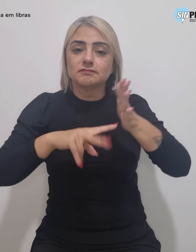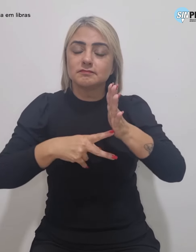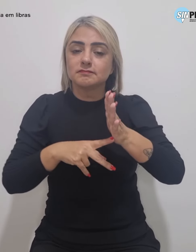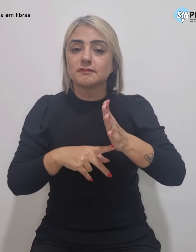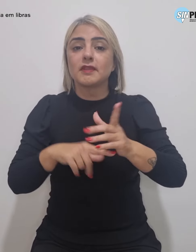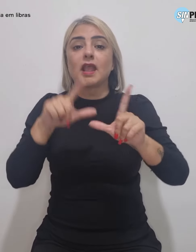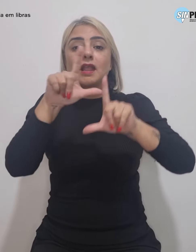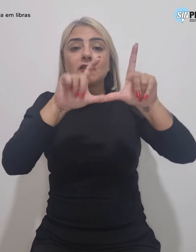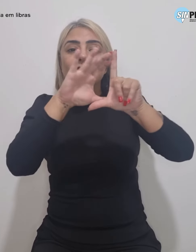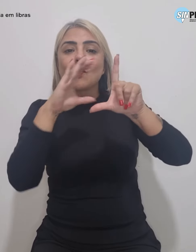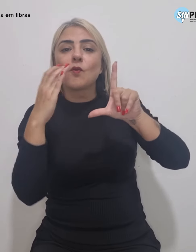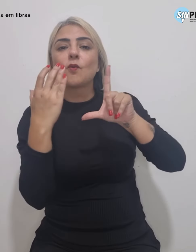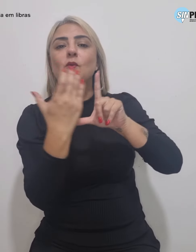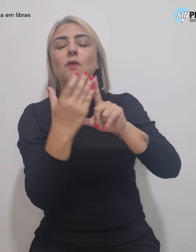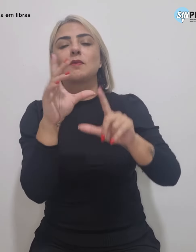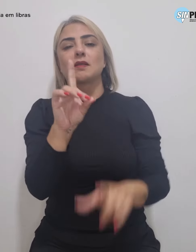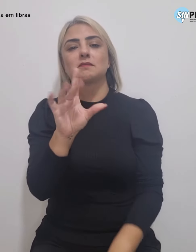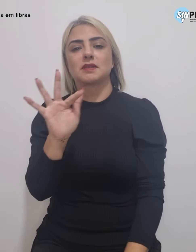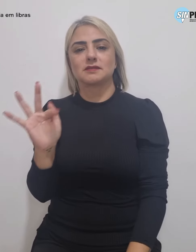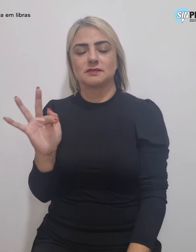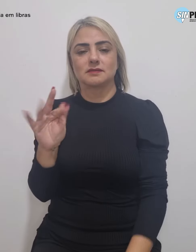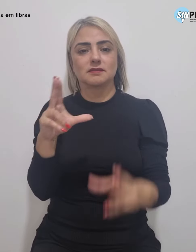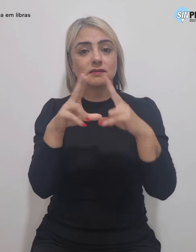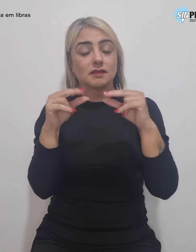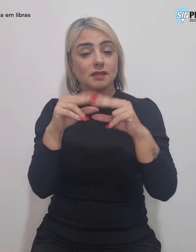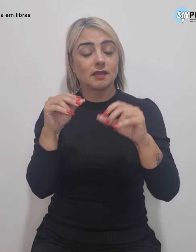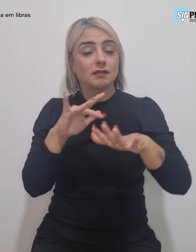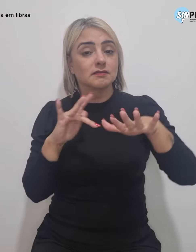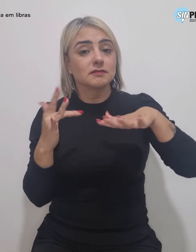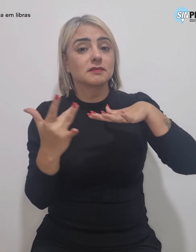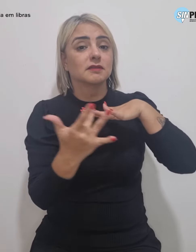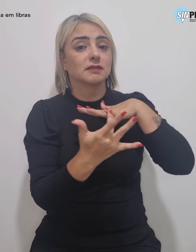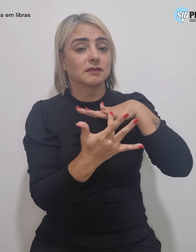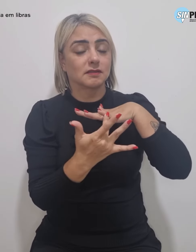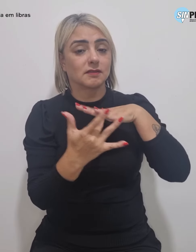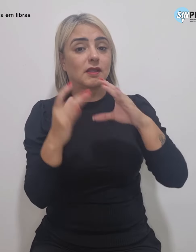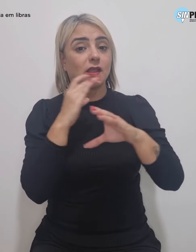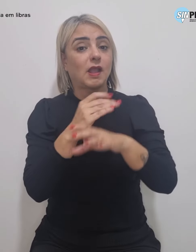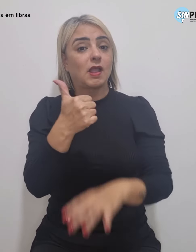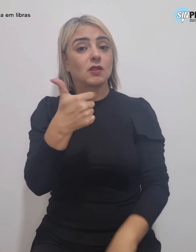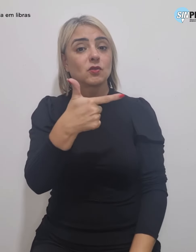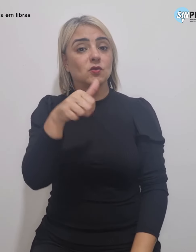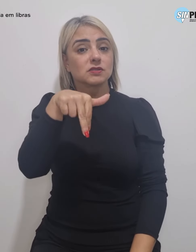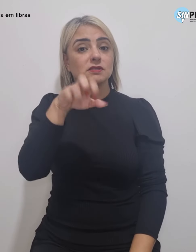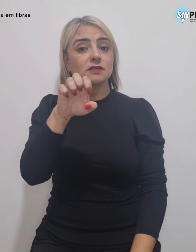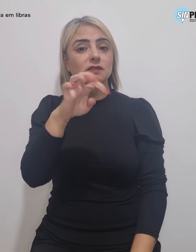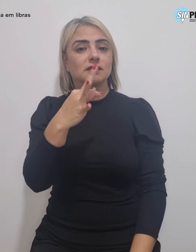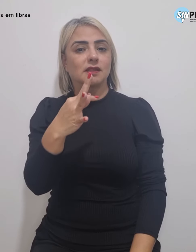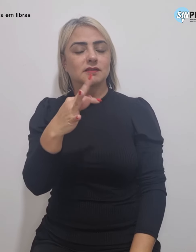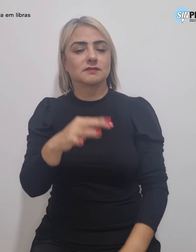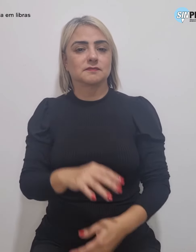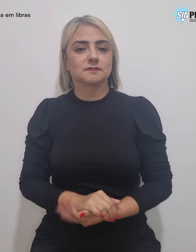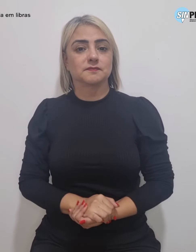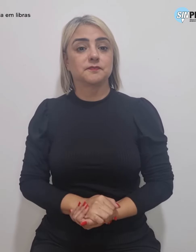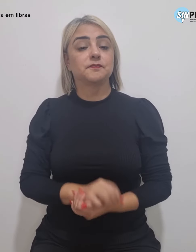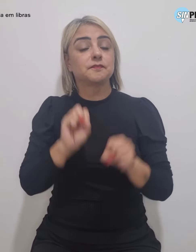Comunitária de Brasília, nas redes digitais e Canal 12 da NET. A educação